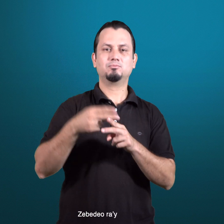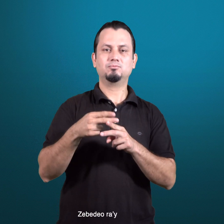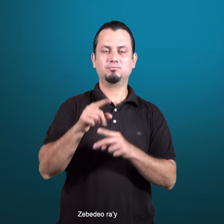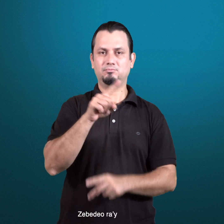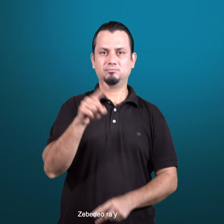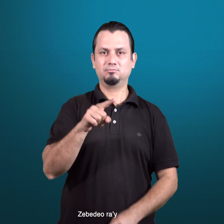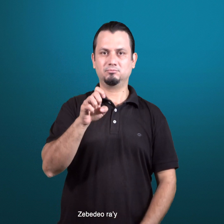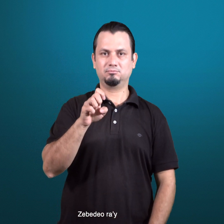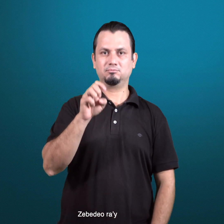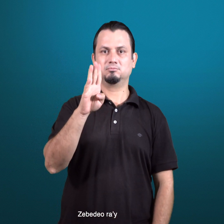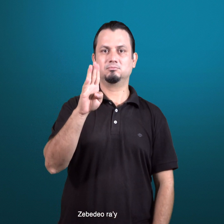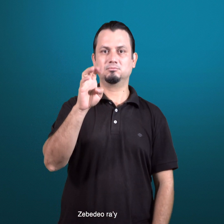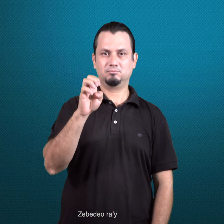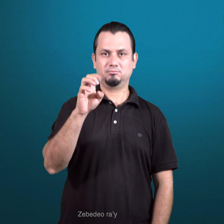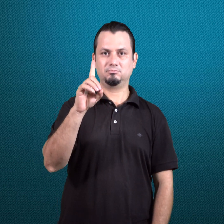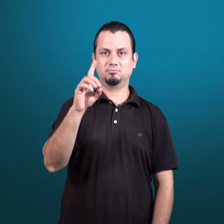Zebedeo ra'y.